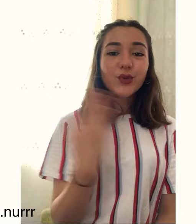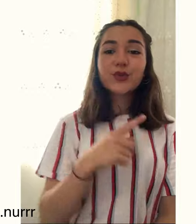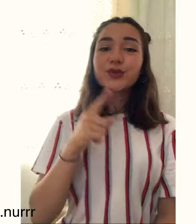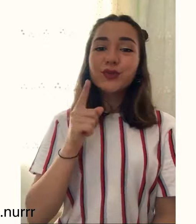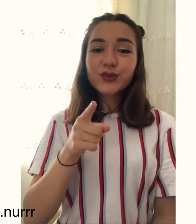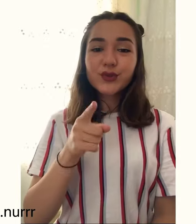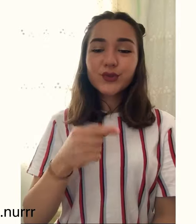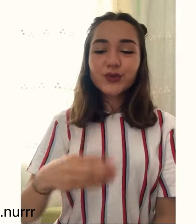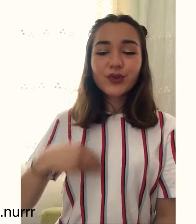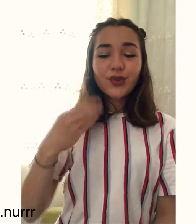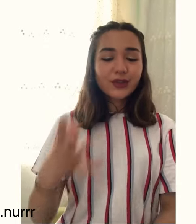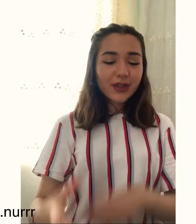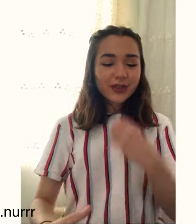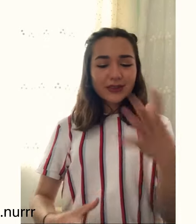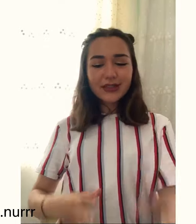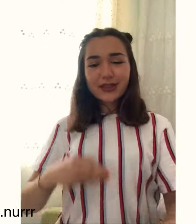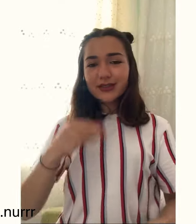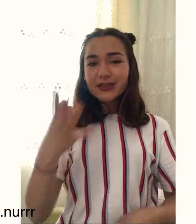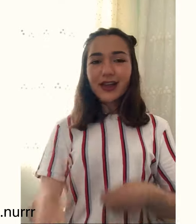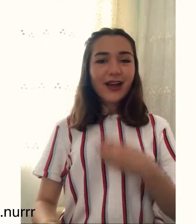götürdün Dağıta dağıta